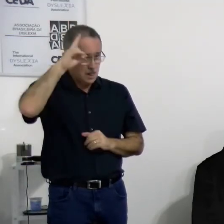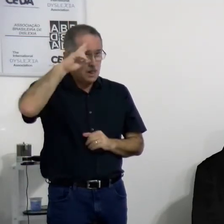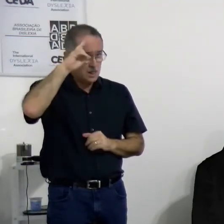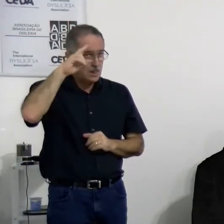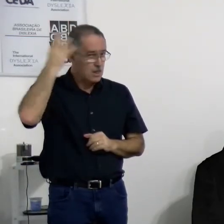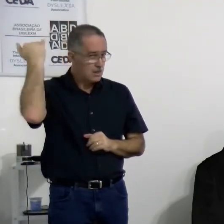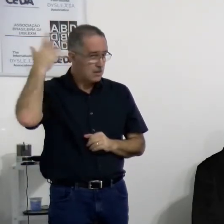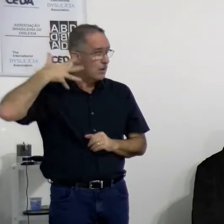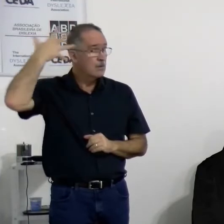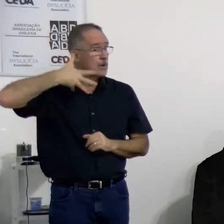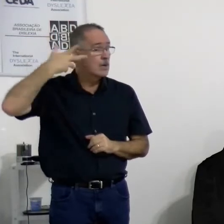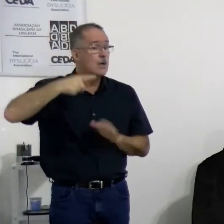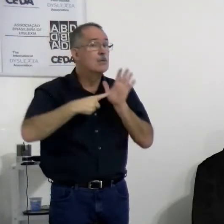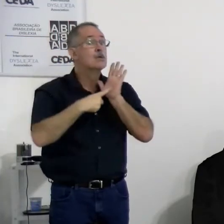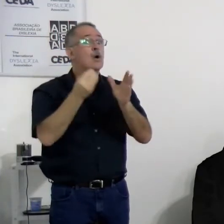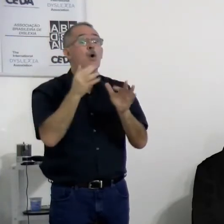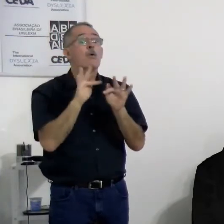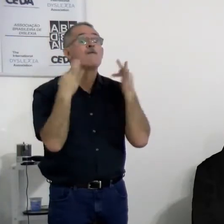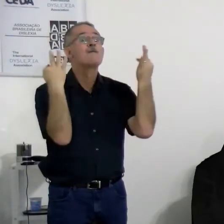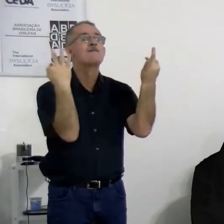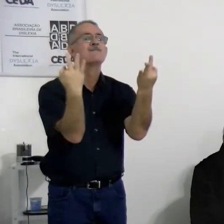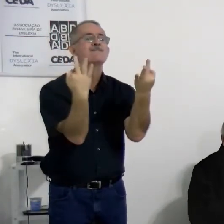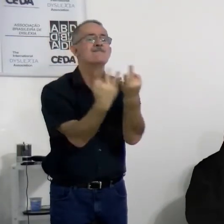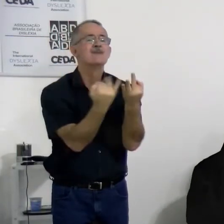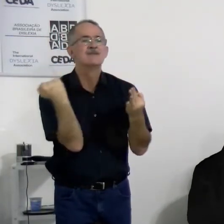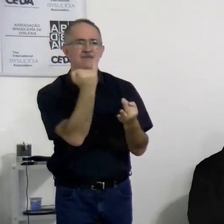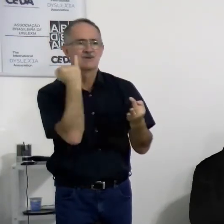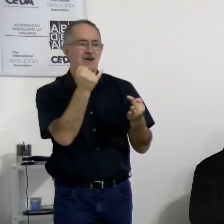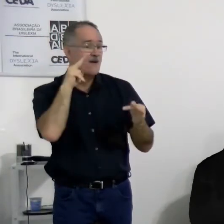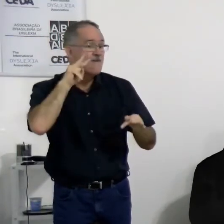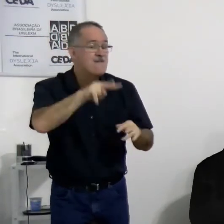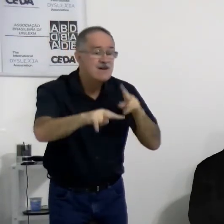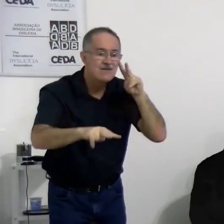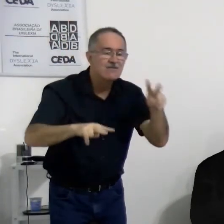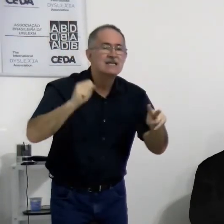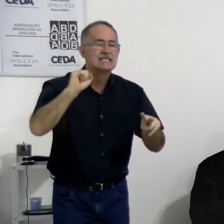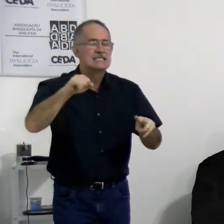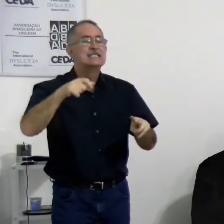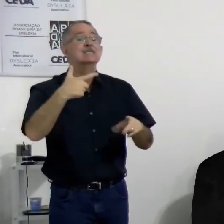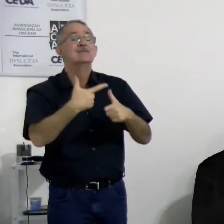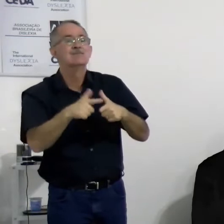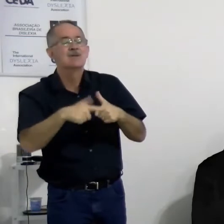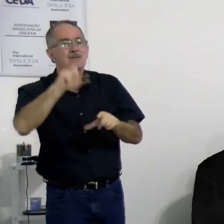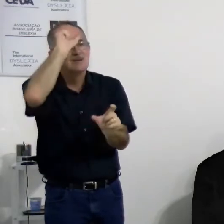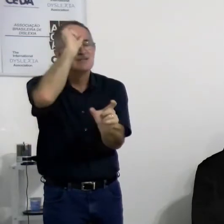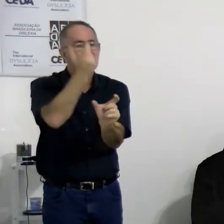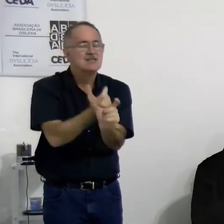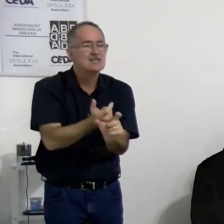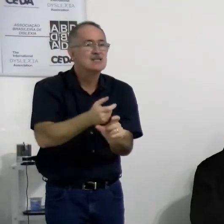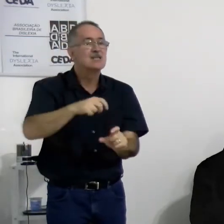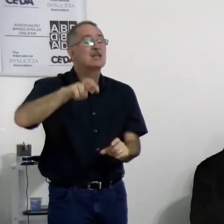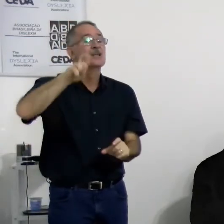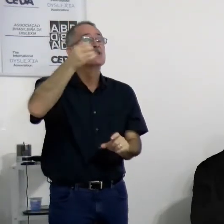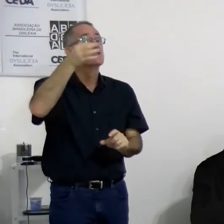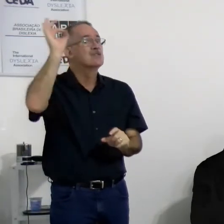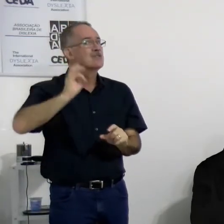falou como é importante a história familiar para identificar a criança, se ela tem risco ou não? Lembra que ele falou que 50% de